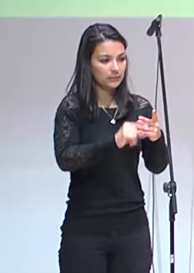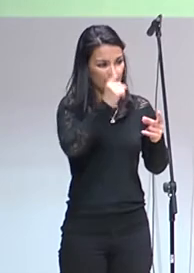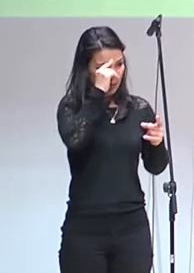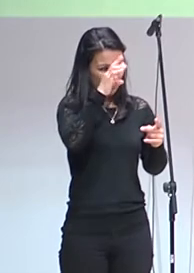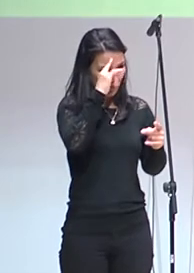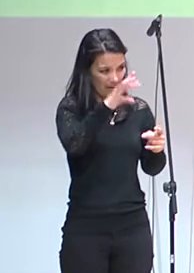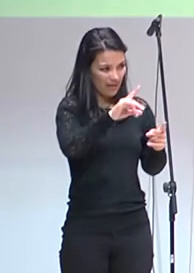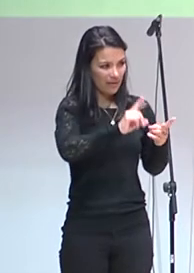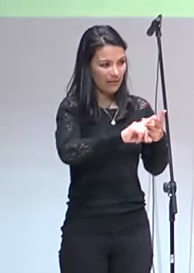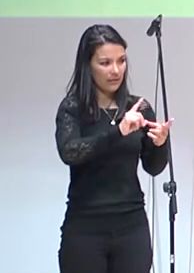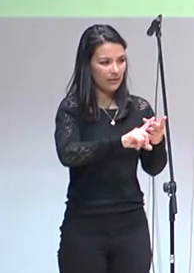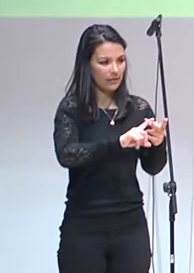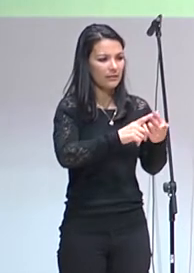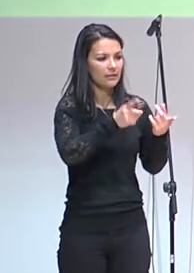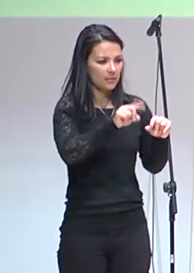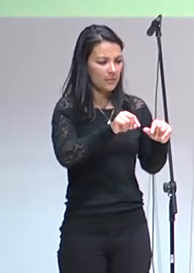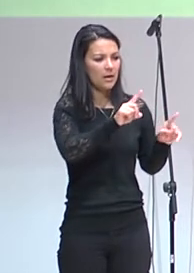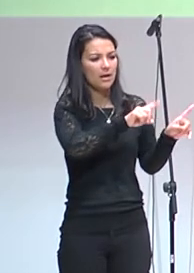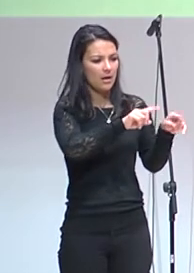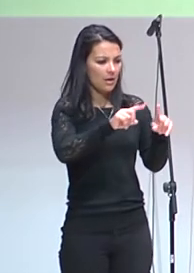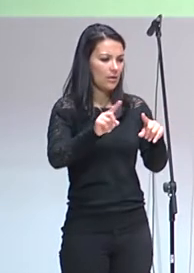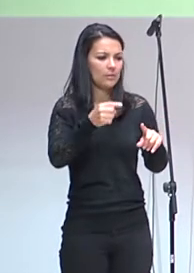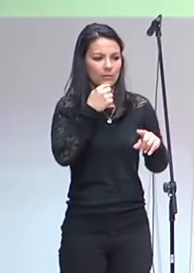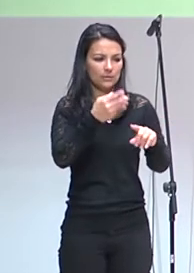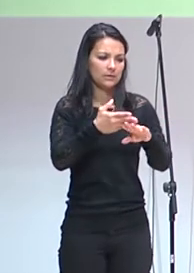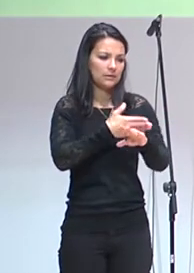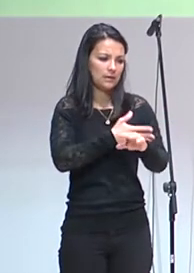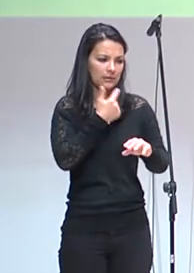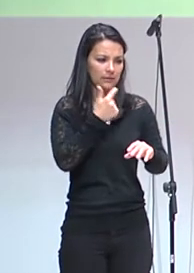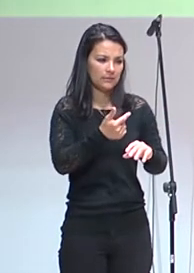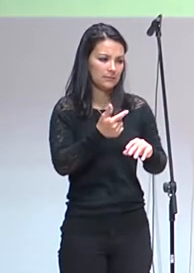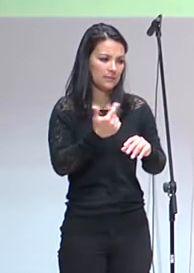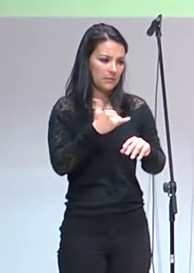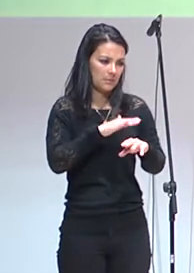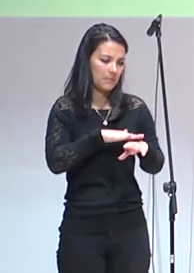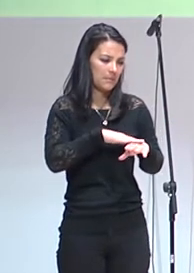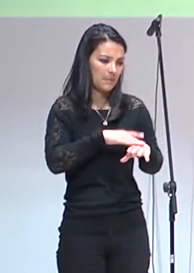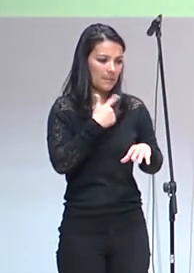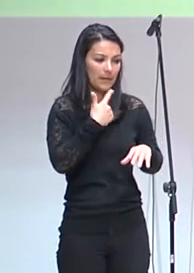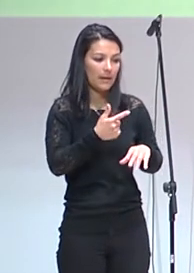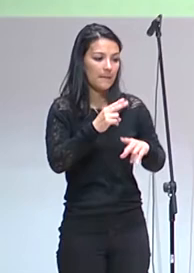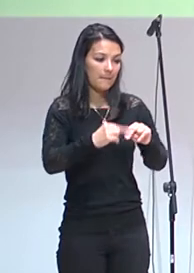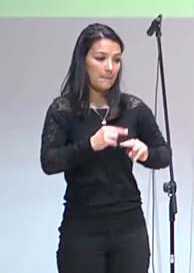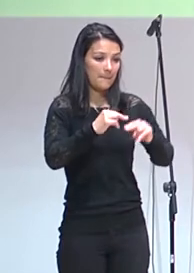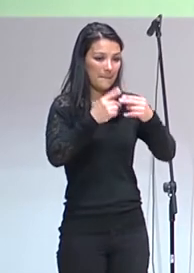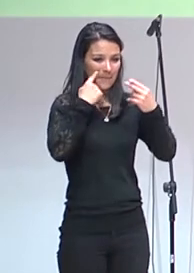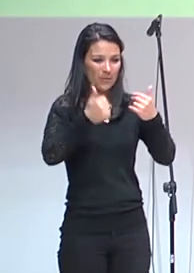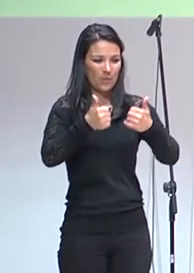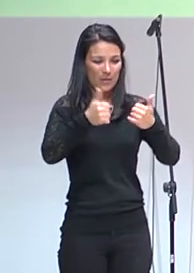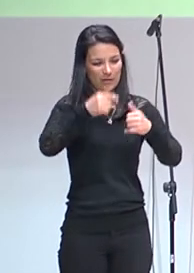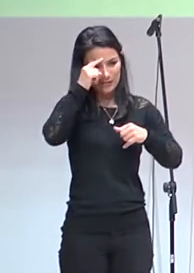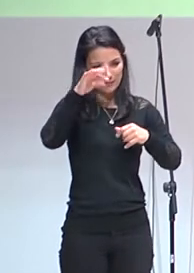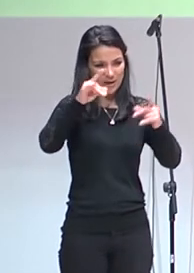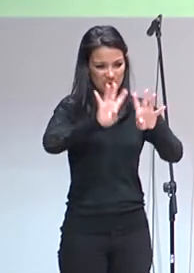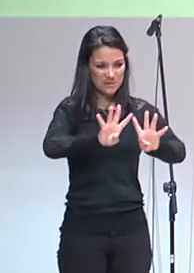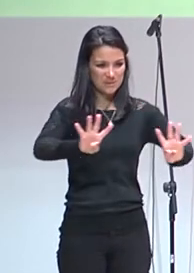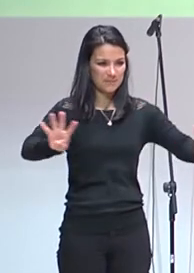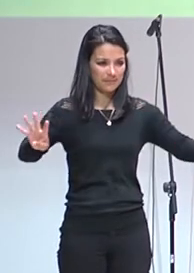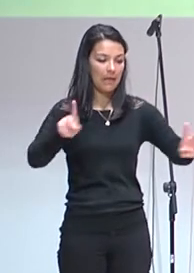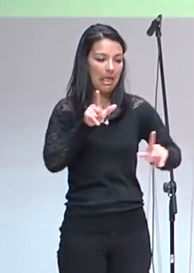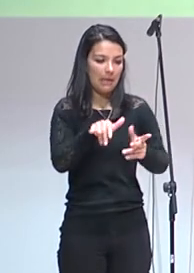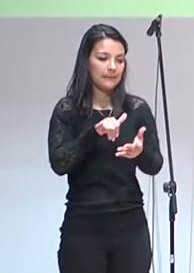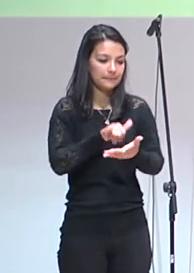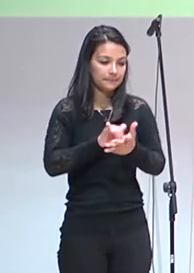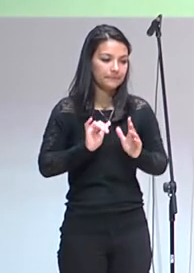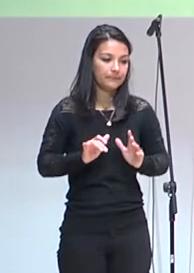India, incluso hablaba un poco, también se había utilizado tiempo anterior para la construcción de la muralla. En ese momento, cuando